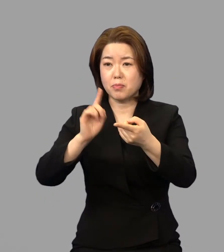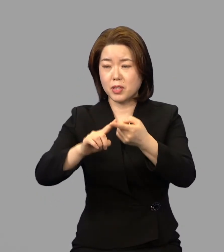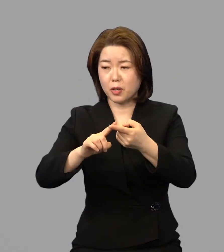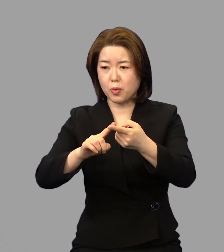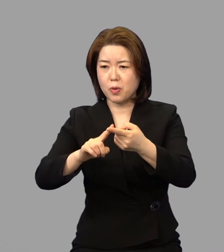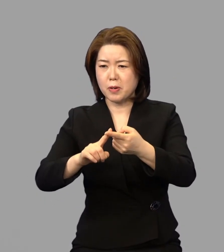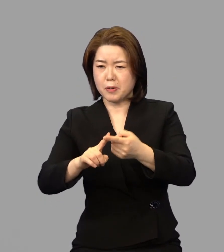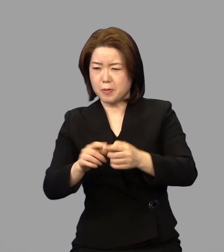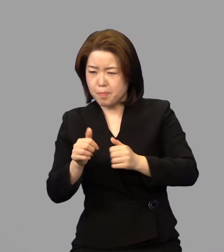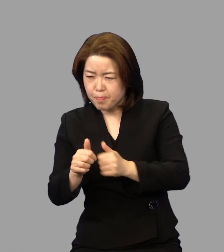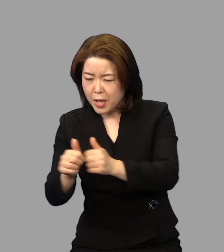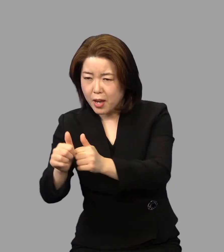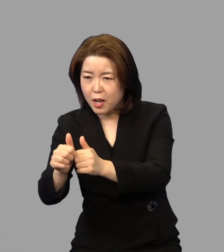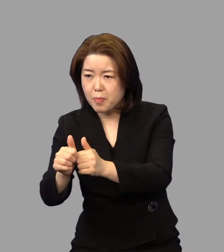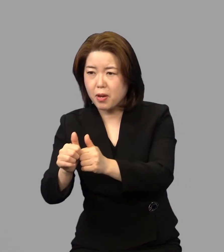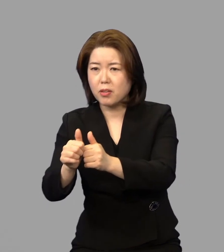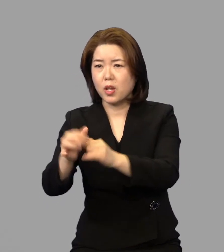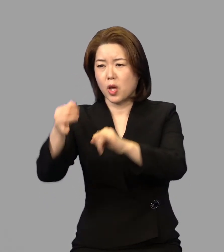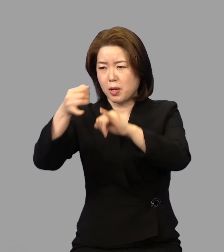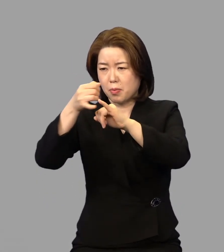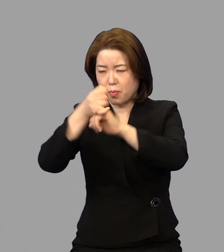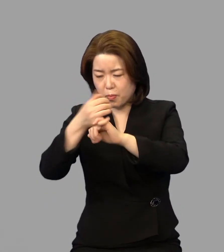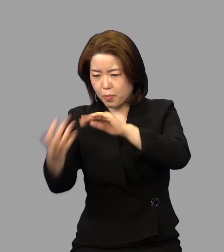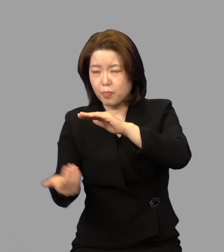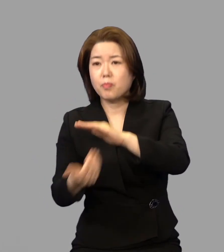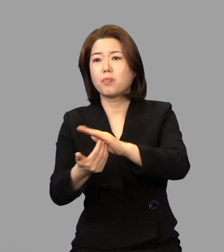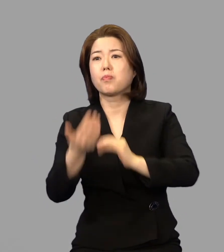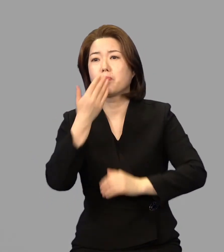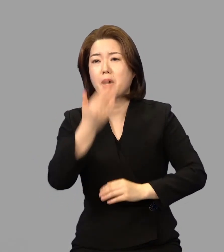하나님의 약속을 이룬다. 오늘 처음 들으셨나요?